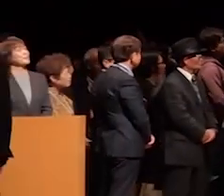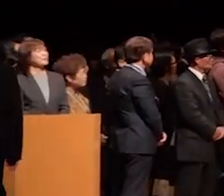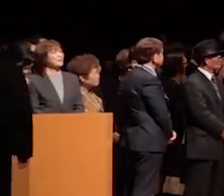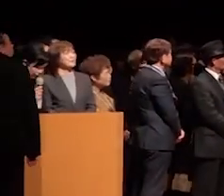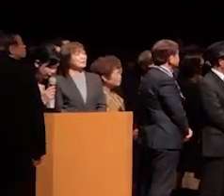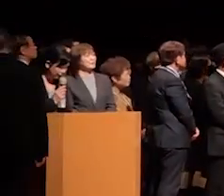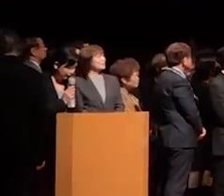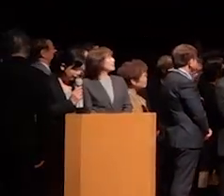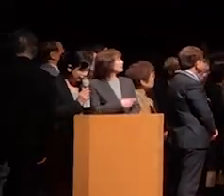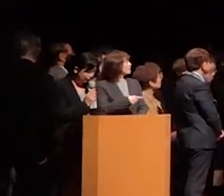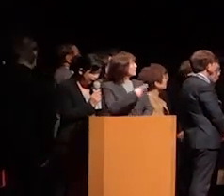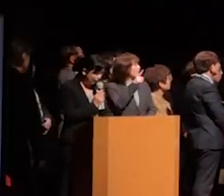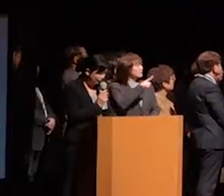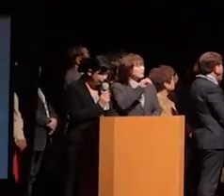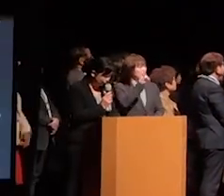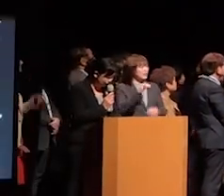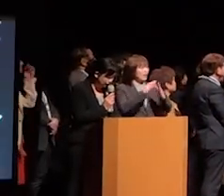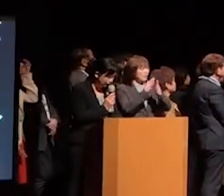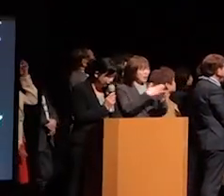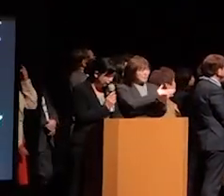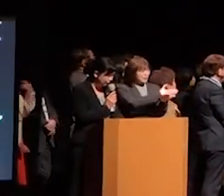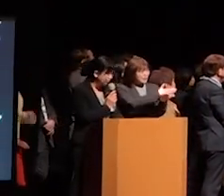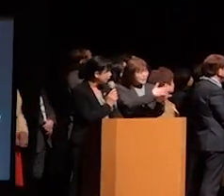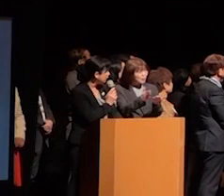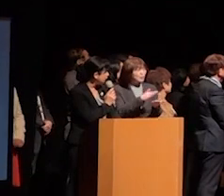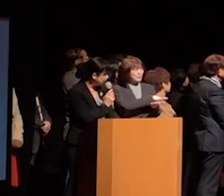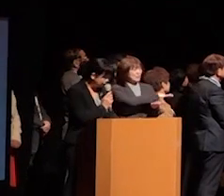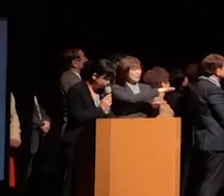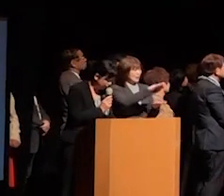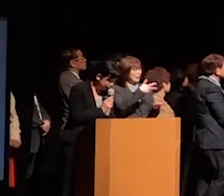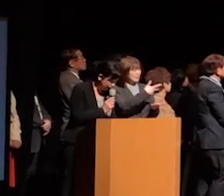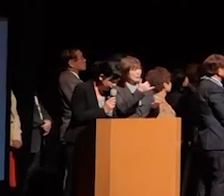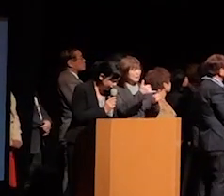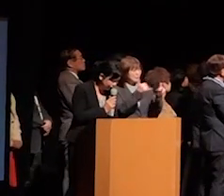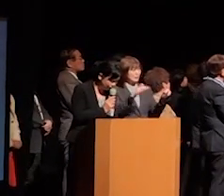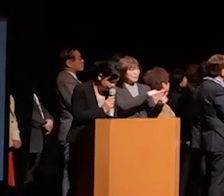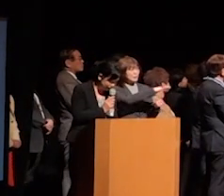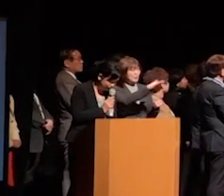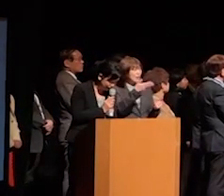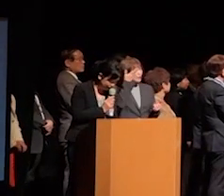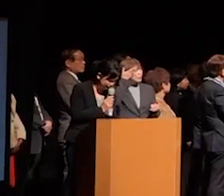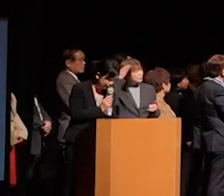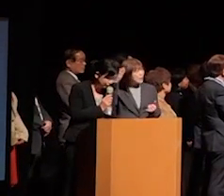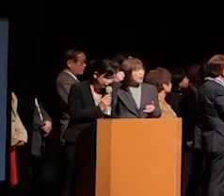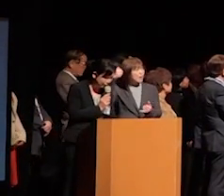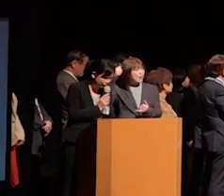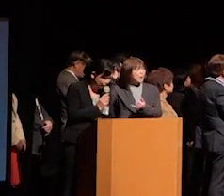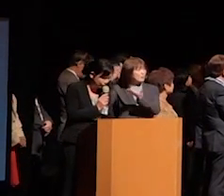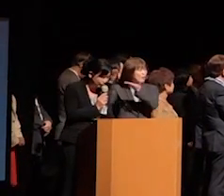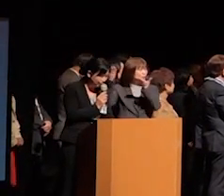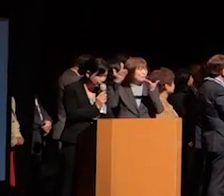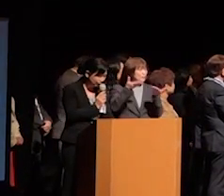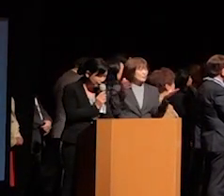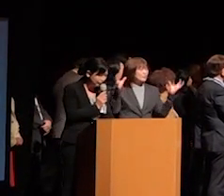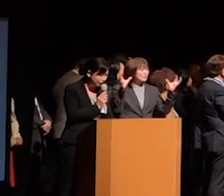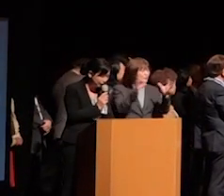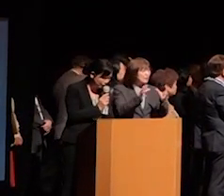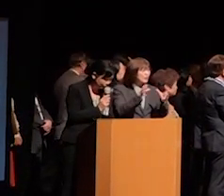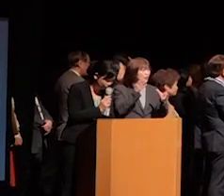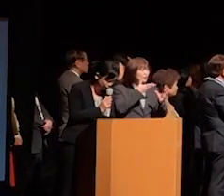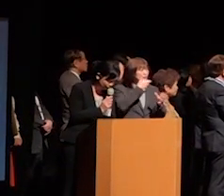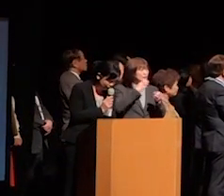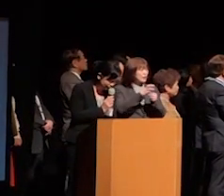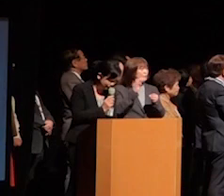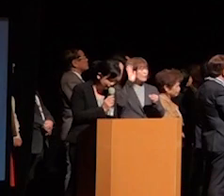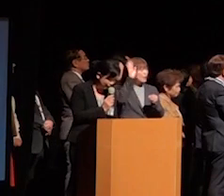はい、百人委員会は幅広い世代の市民が夢やアイデアを持ち寄り30年後の福山の未来図を